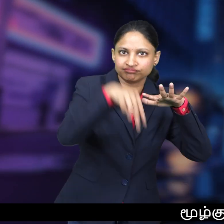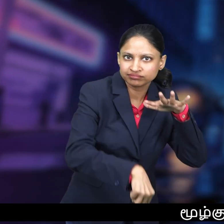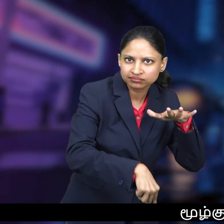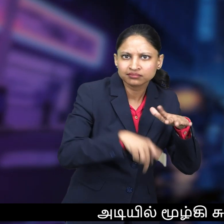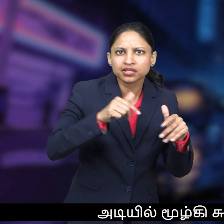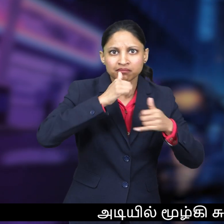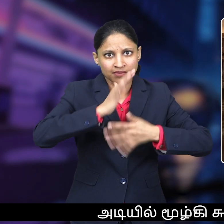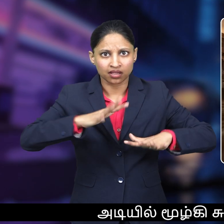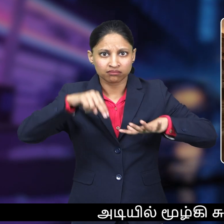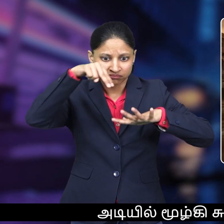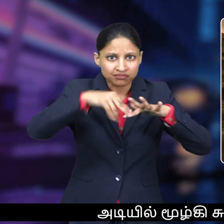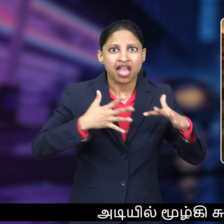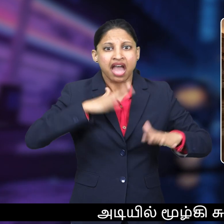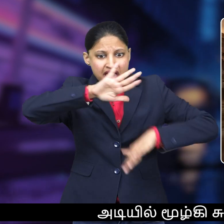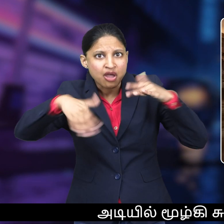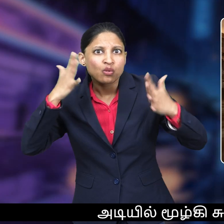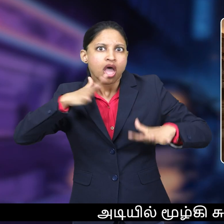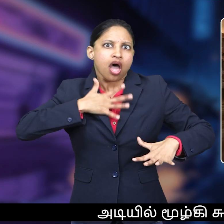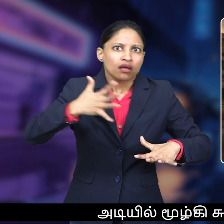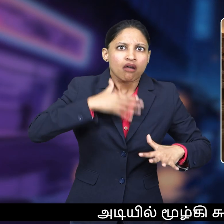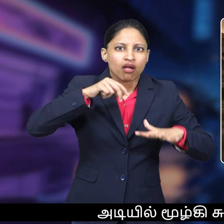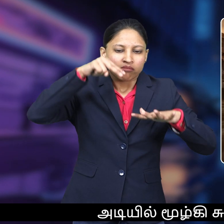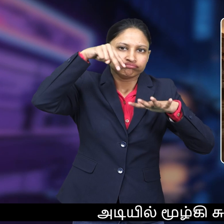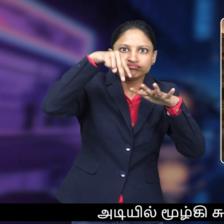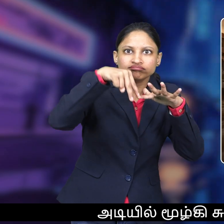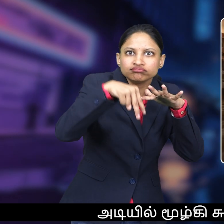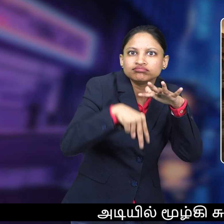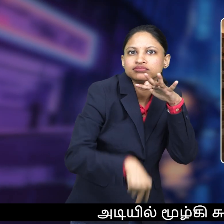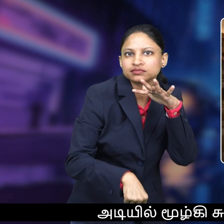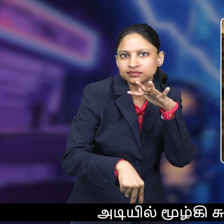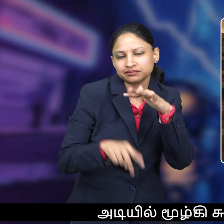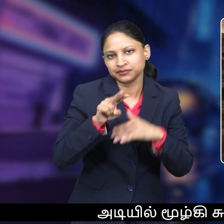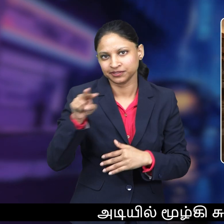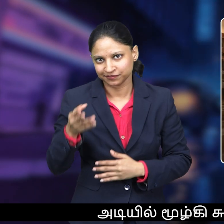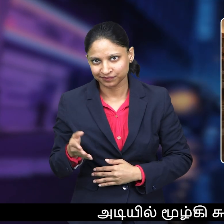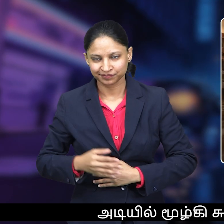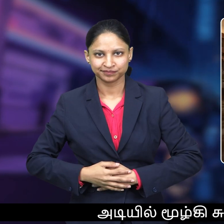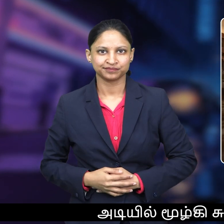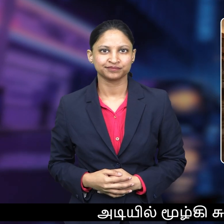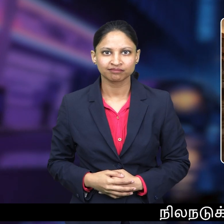மூழ்குதல், தண்ணீருக்கு அடியில் மூழ்கி சுவாசிக்க முடியாமல் இருத்தல்.